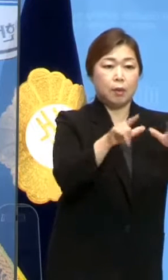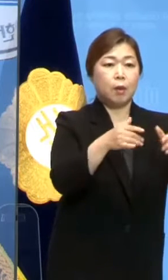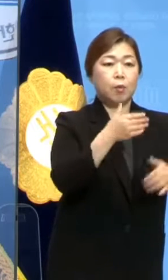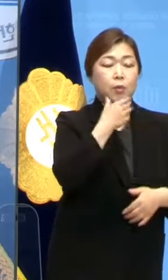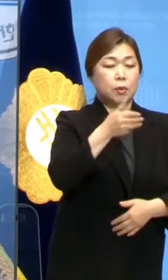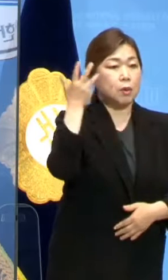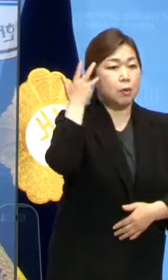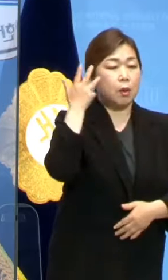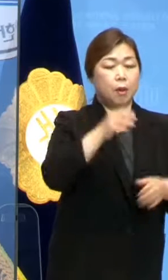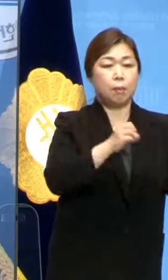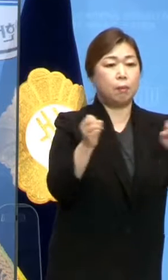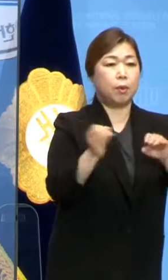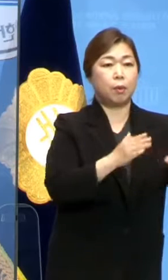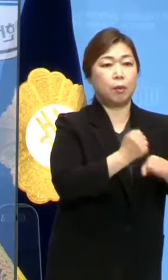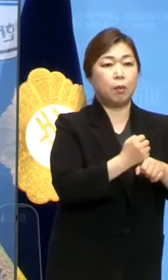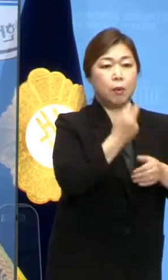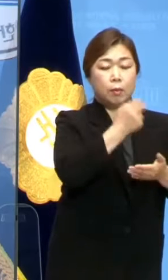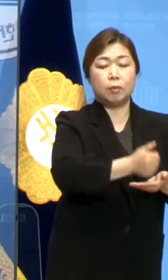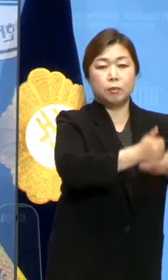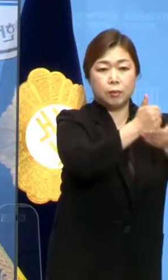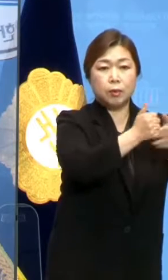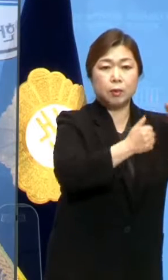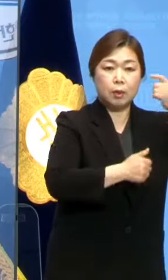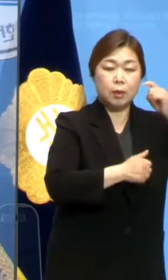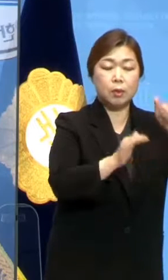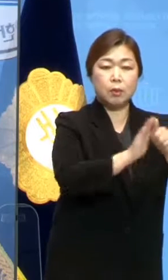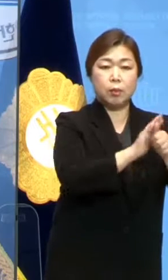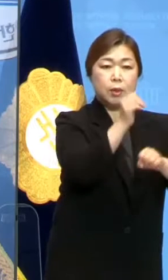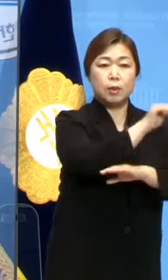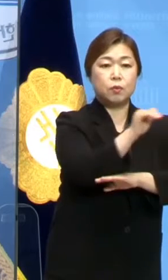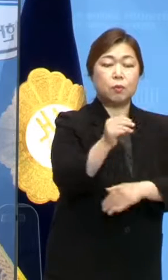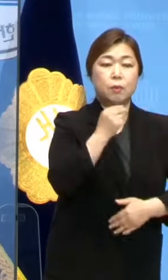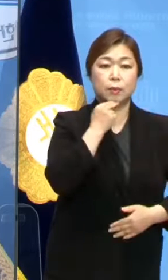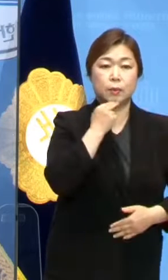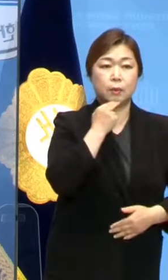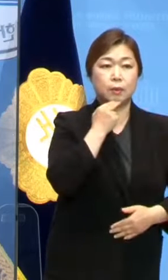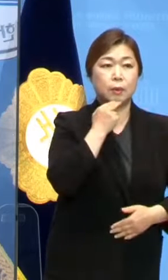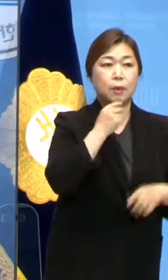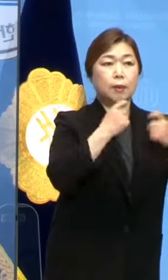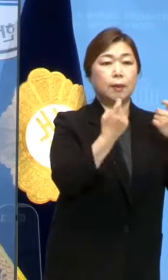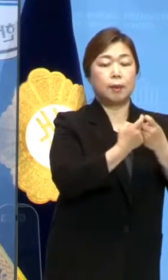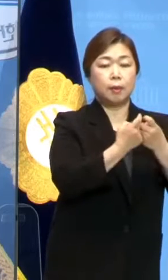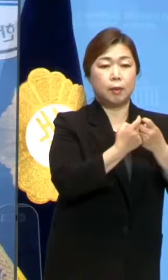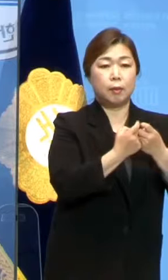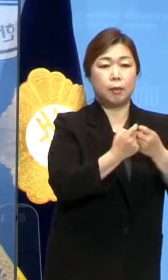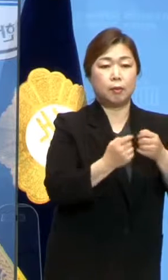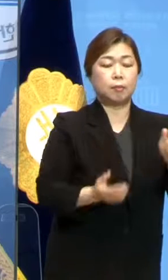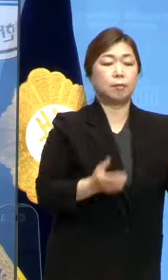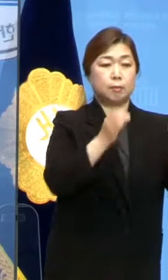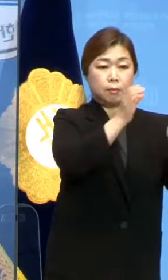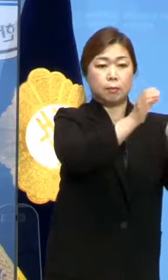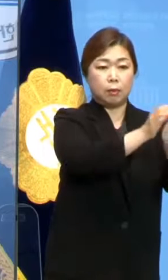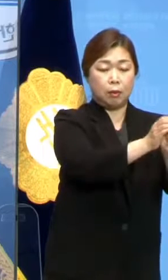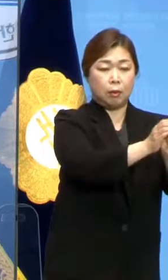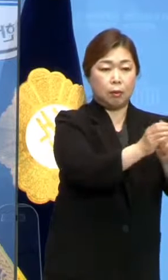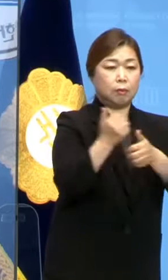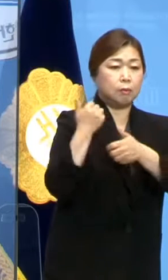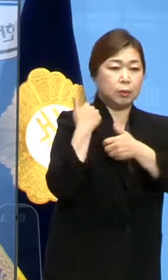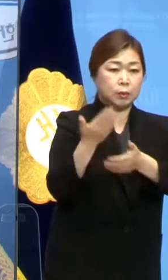버리며 생명을 종기 여기는 서비스의 기준 없이 민간에게 소개하며 마구